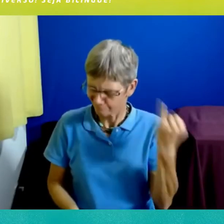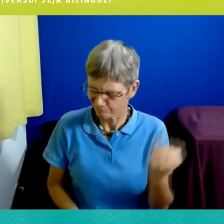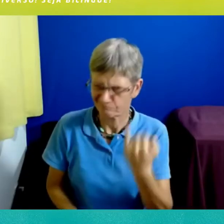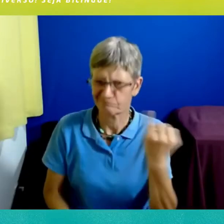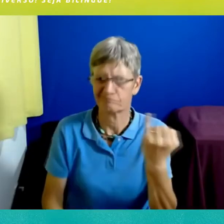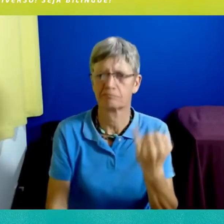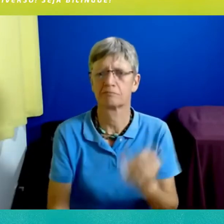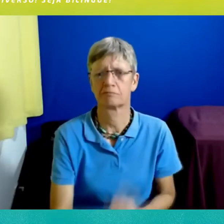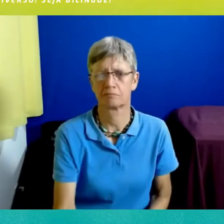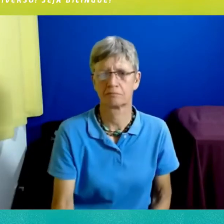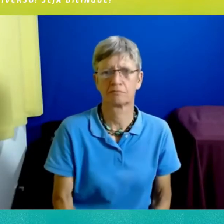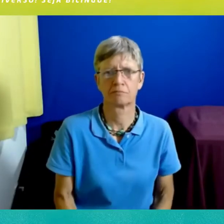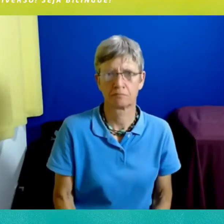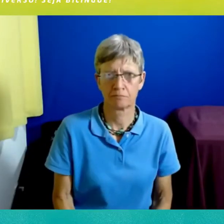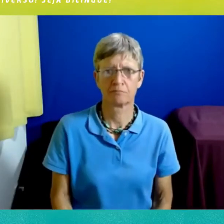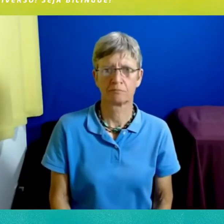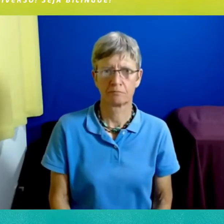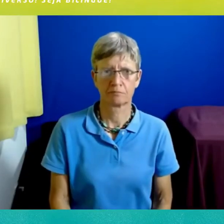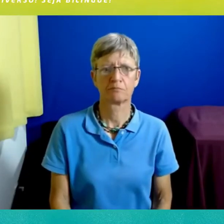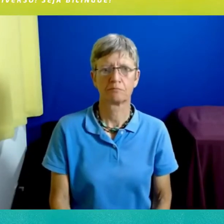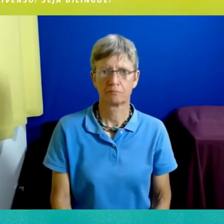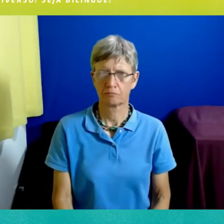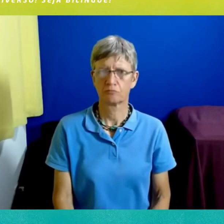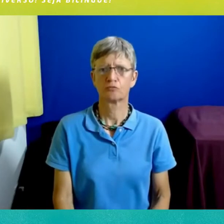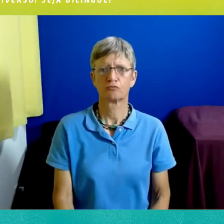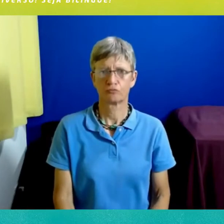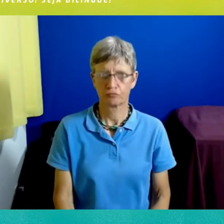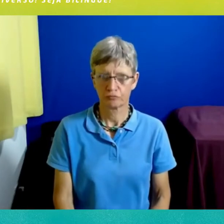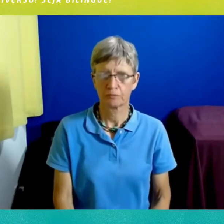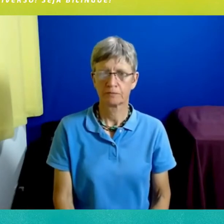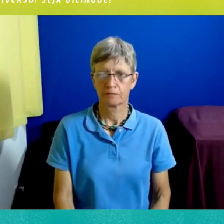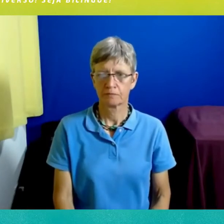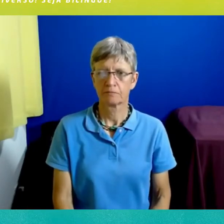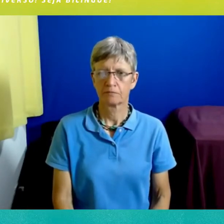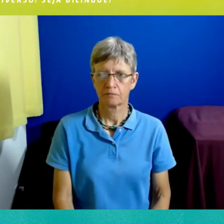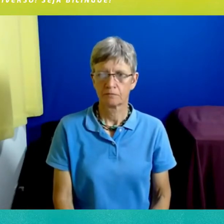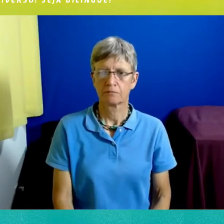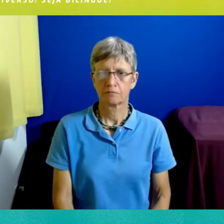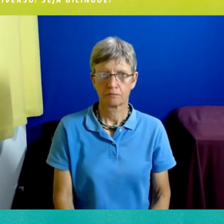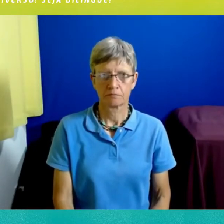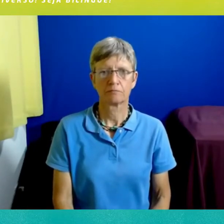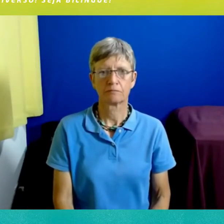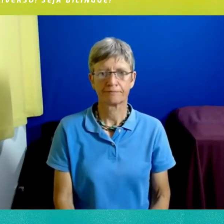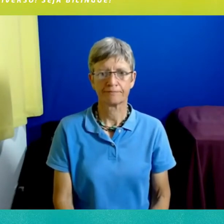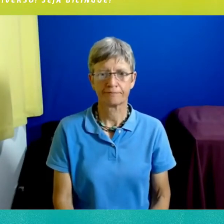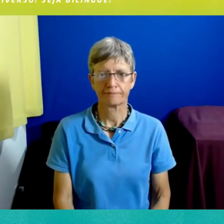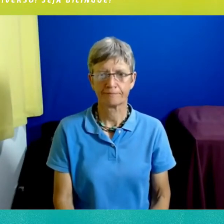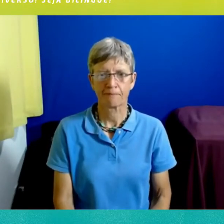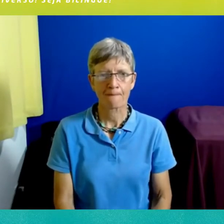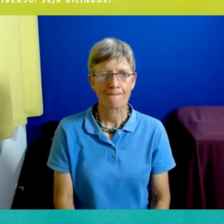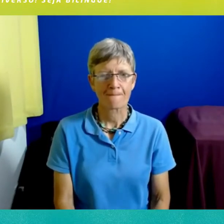eles são habilidosos. E aí ele passa a respeitar. Então, é importante, sim.